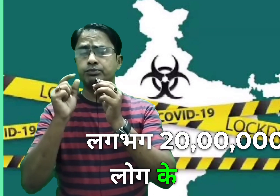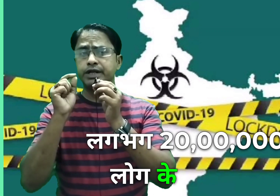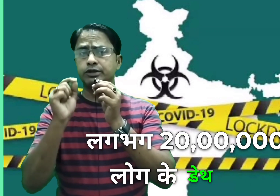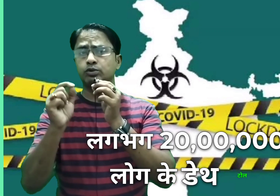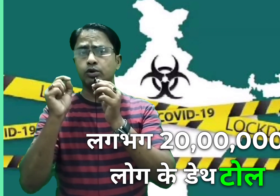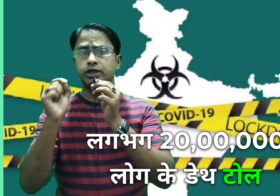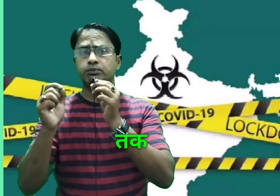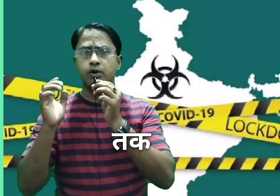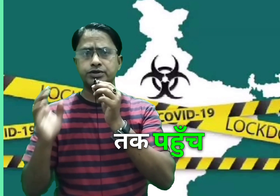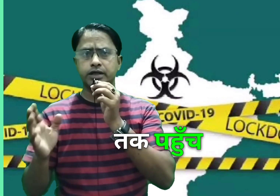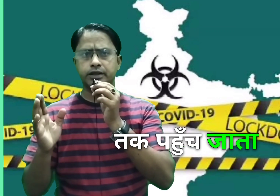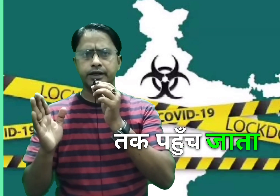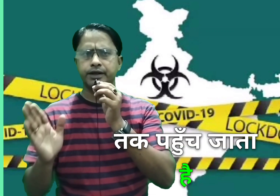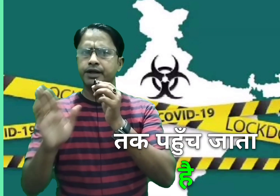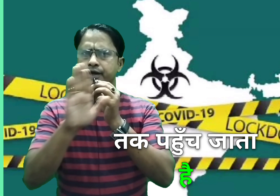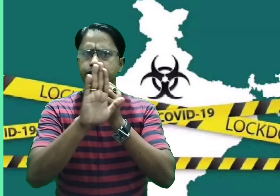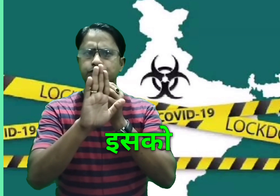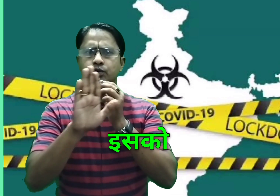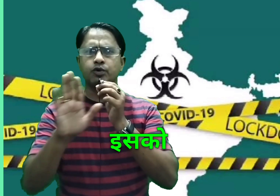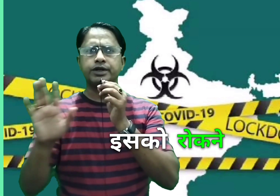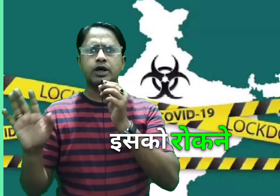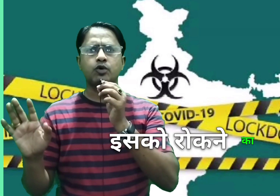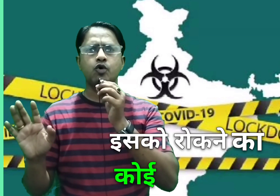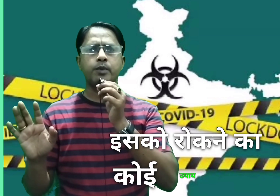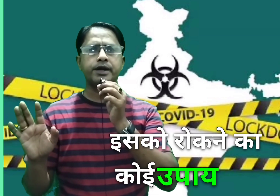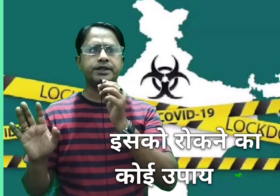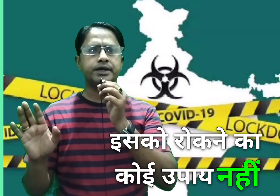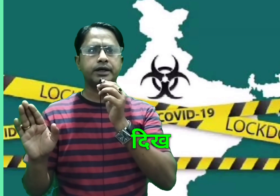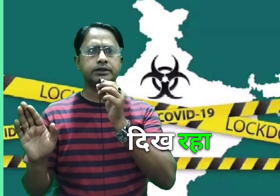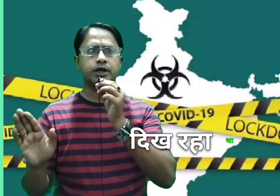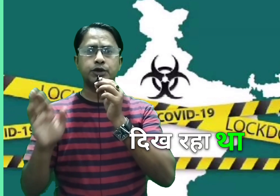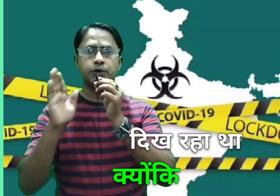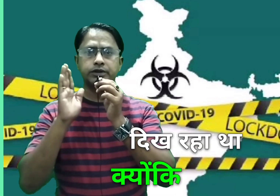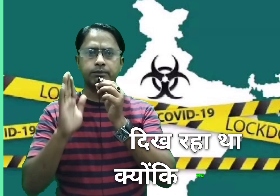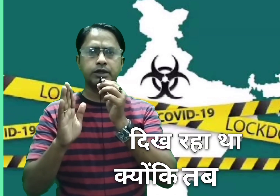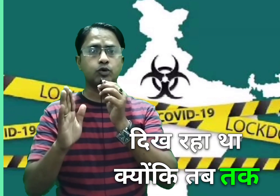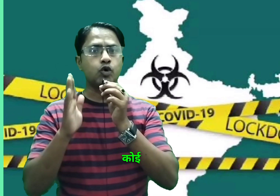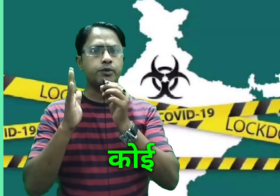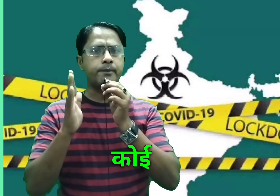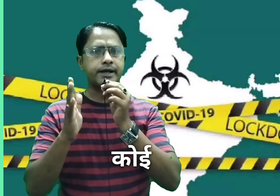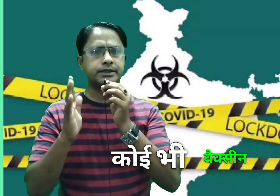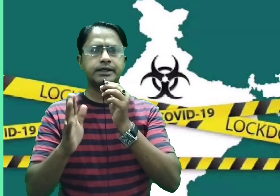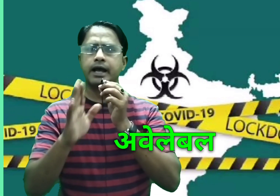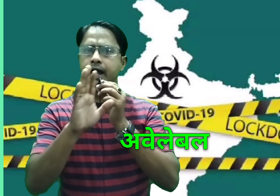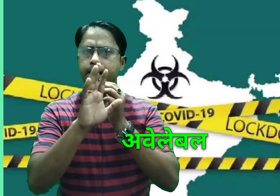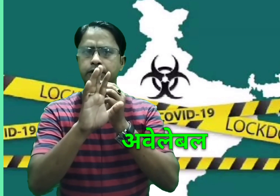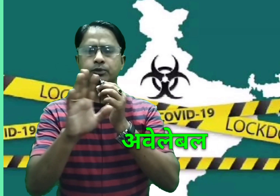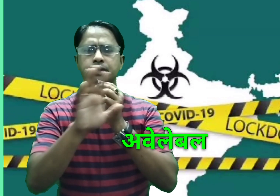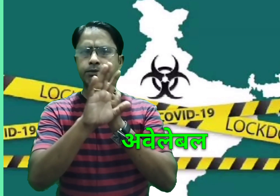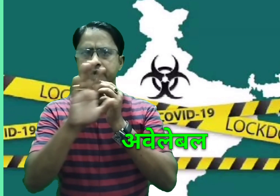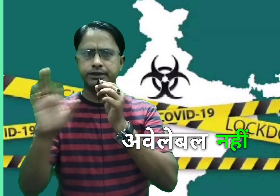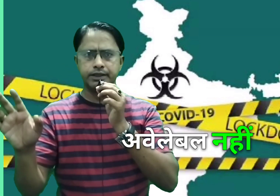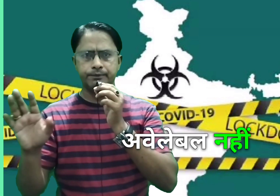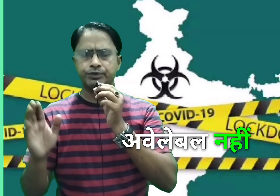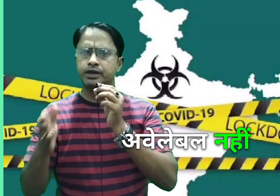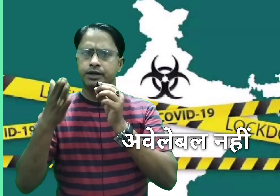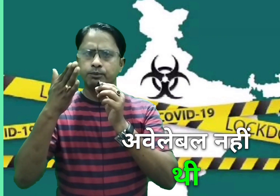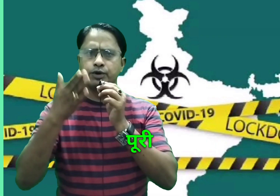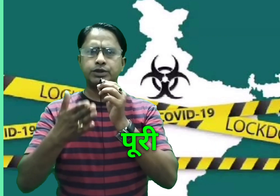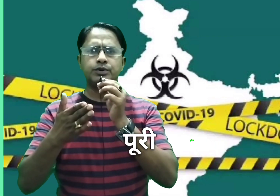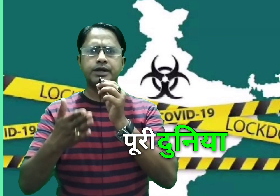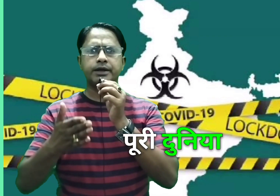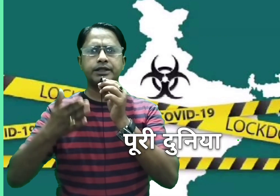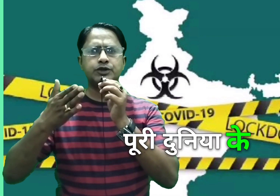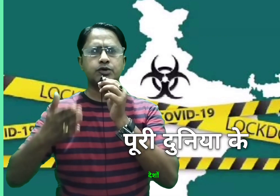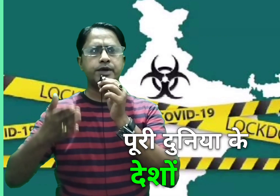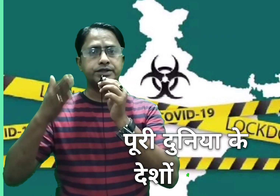के डेथ टोल तक पहुंच जाता है। इसको रोकने का कोई उपाय नहीं दिख रहा था, क्योंकि तब तक कोई भी वैक्सीन अवेलेबल नहीं थी।